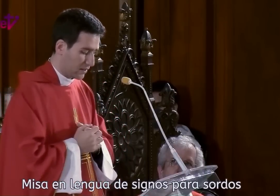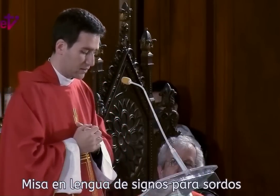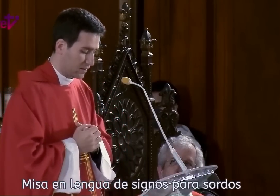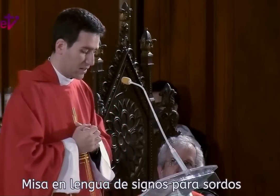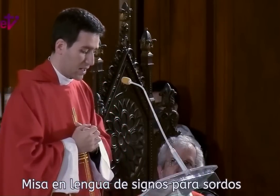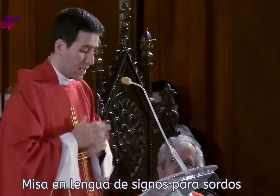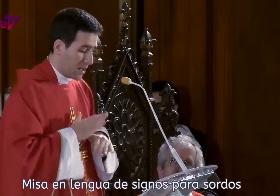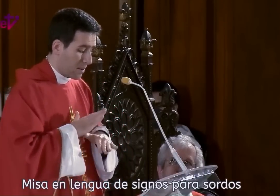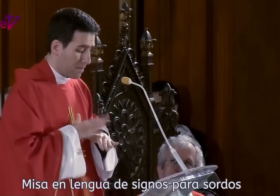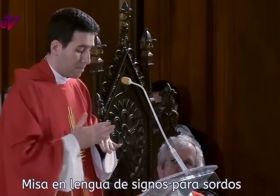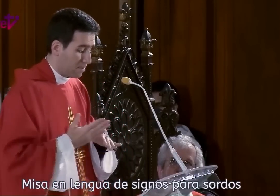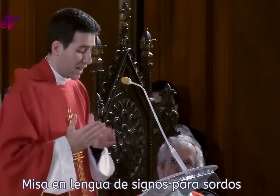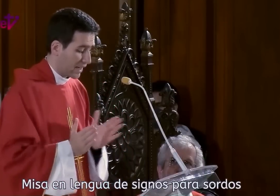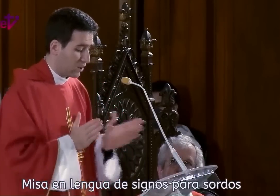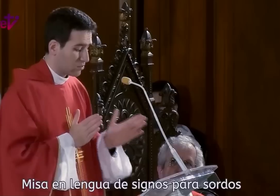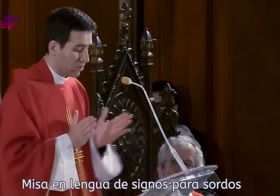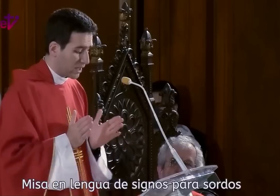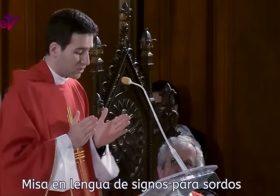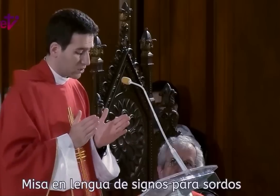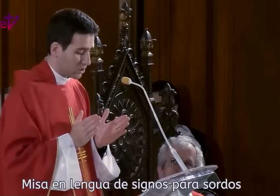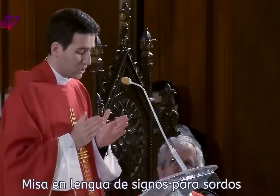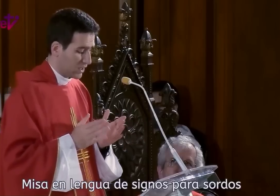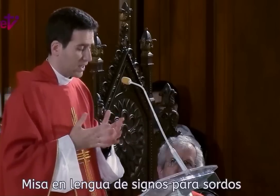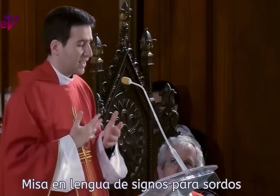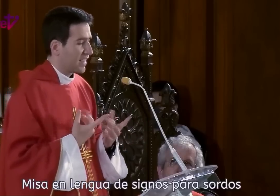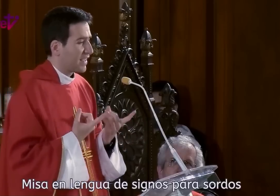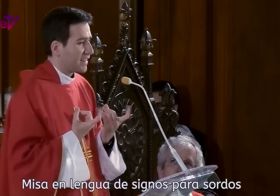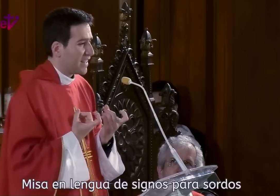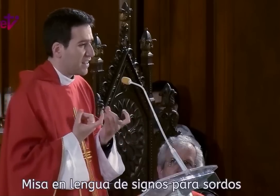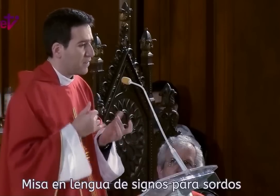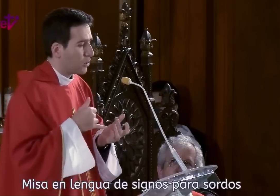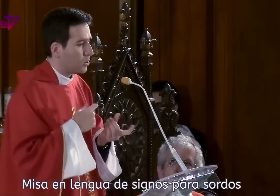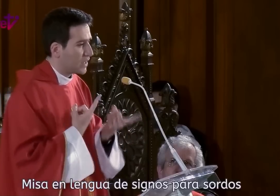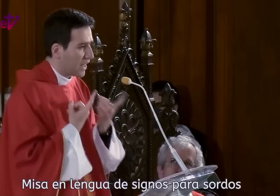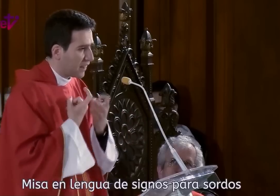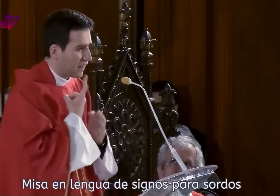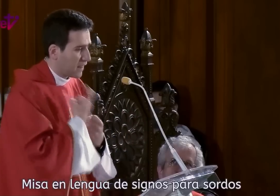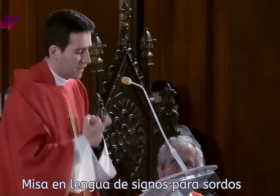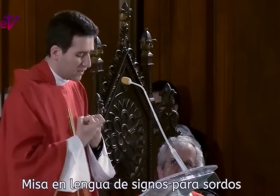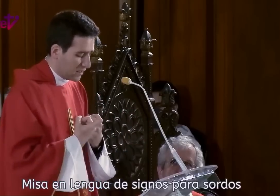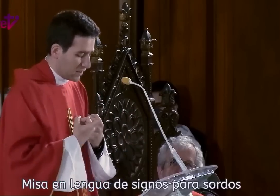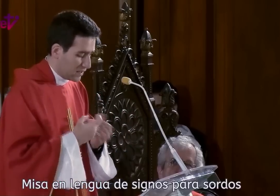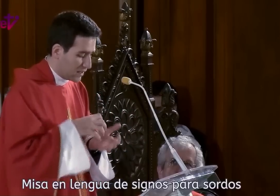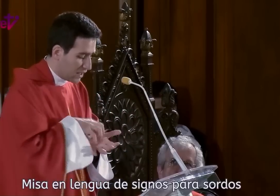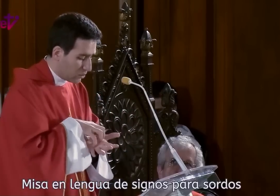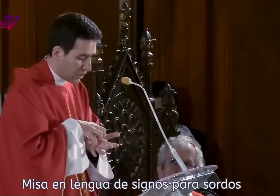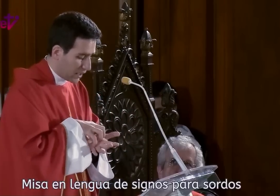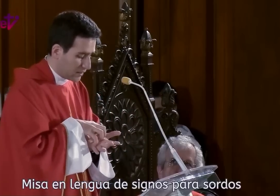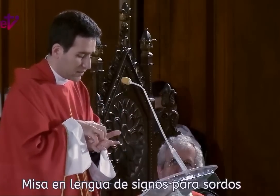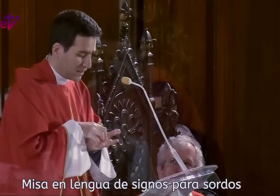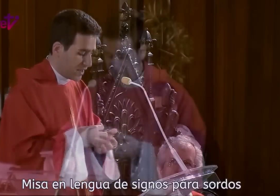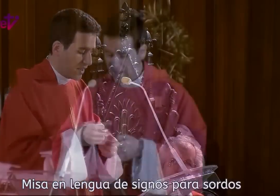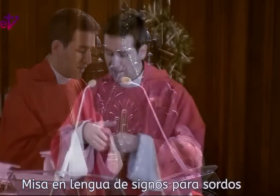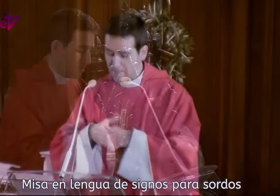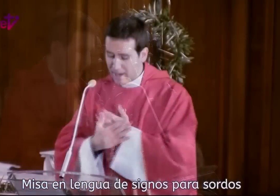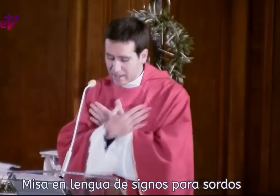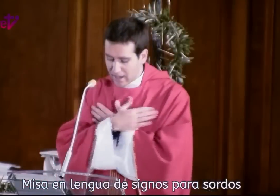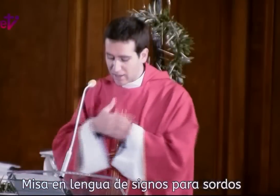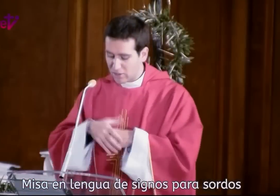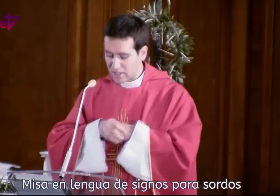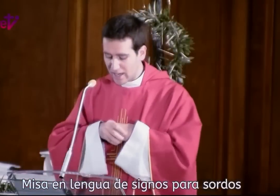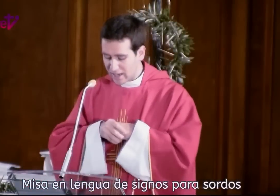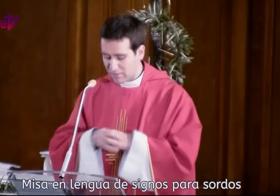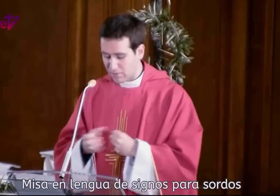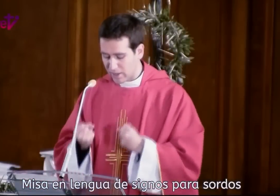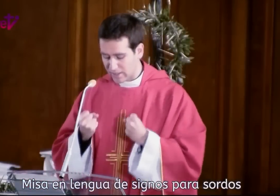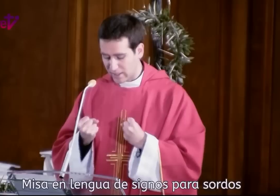ella, para que en los momentos de dificultad, de duda, María